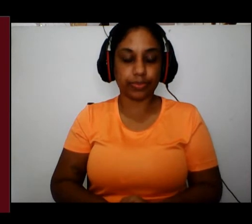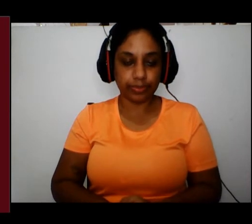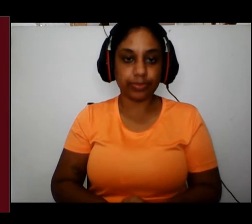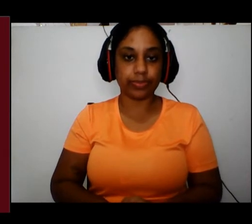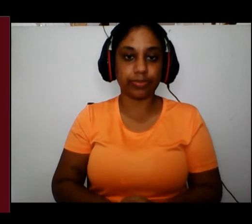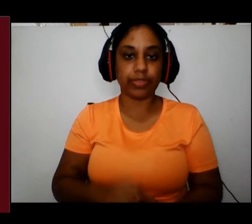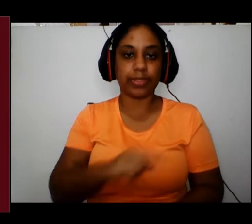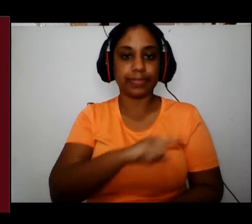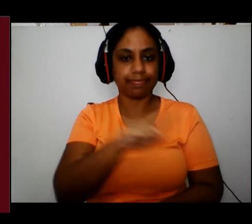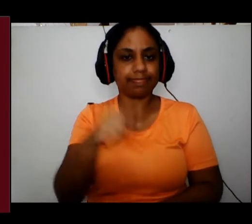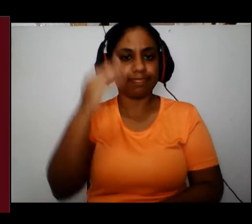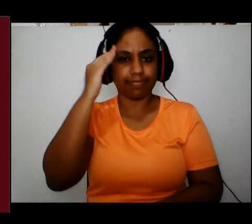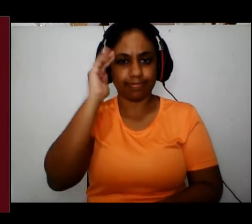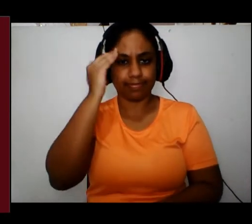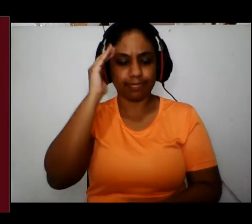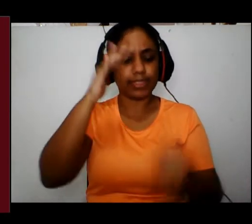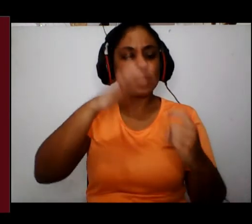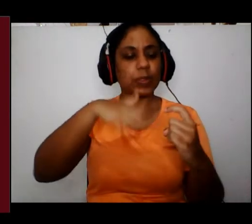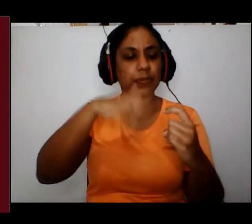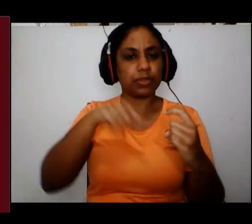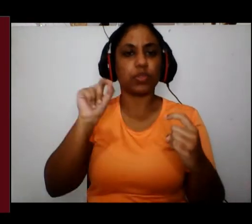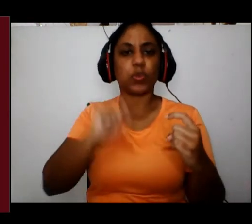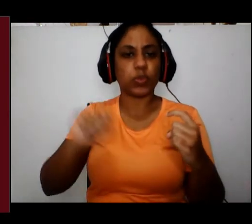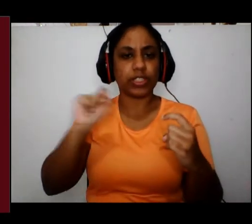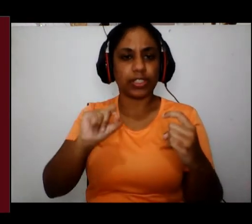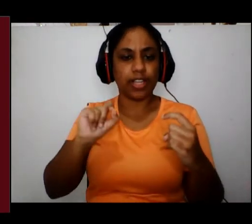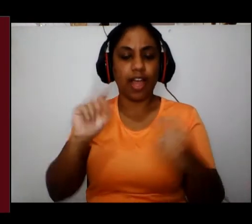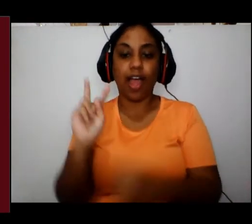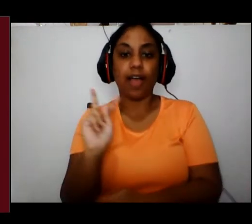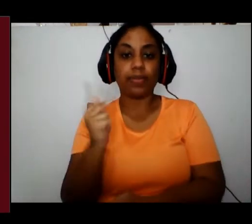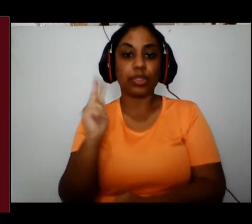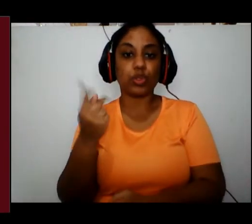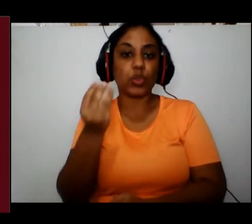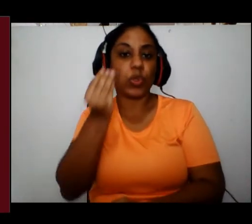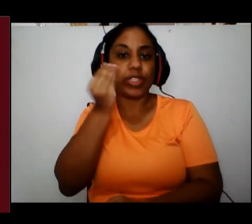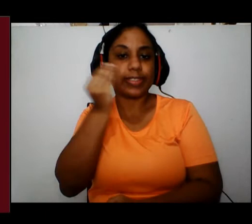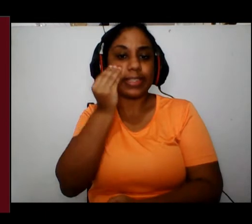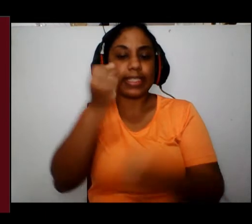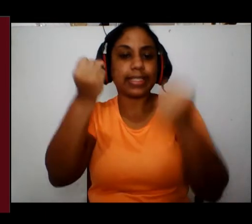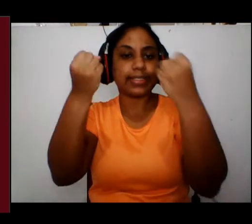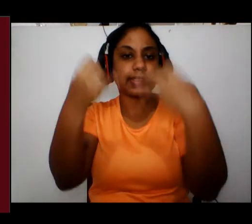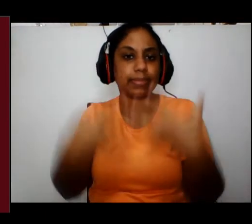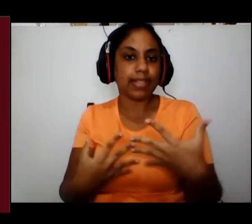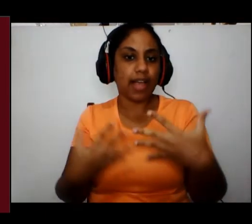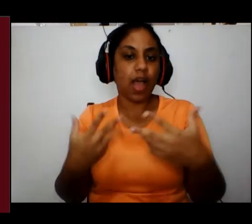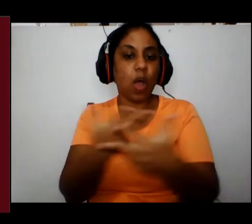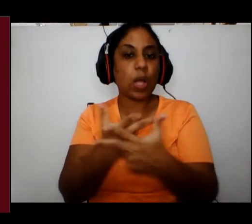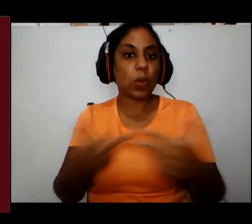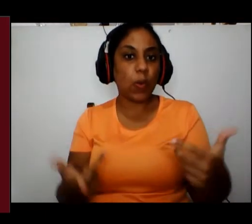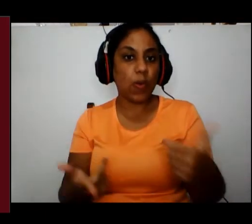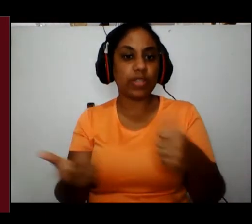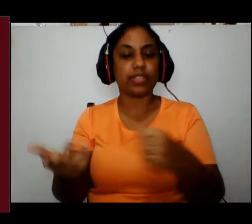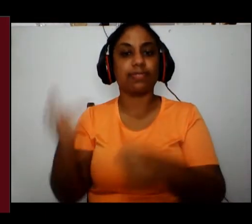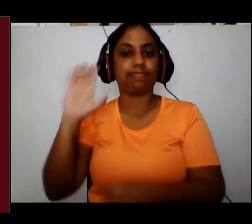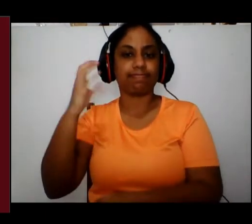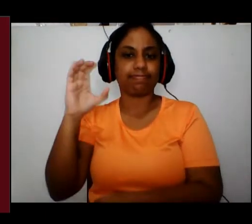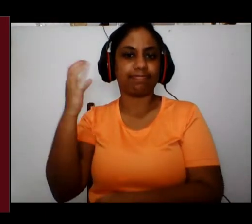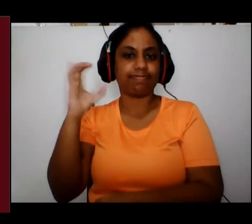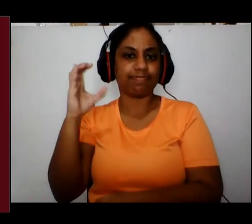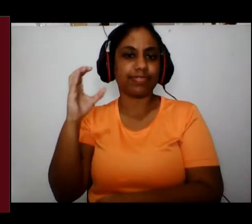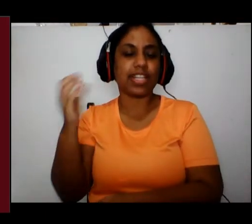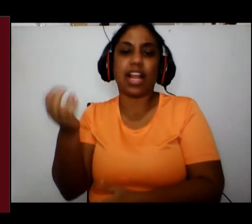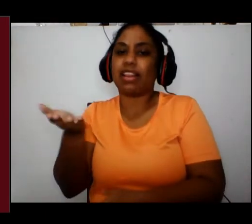vocês compreendam o que é um mito. É uma história que tenta explicar algum acontecimento que a ciência